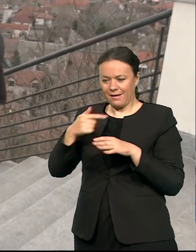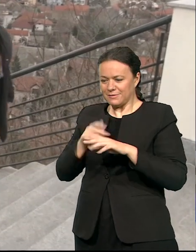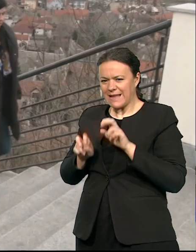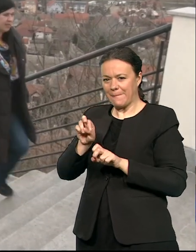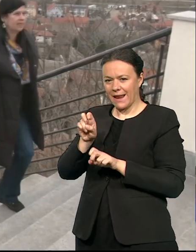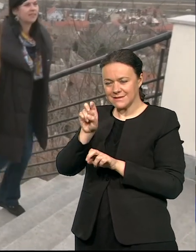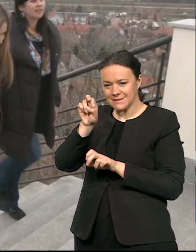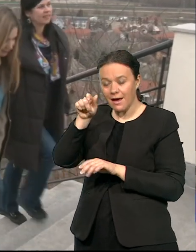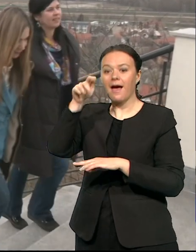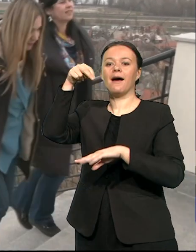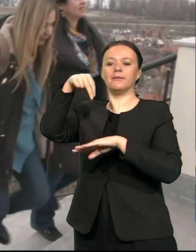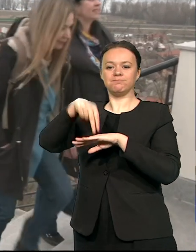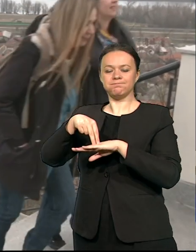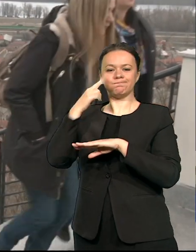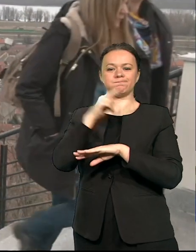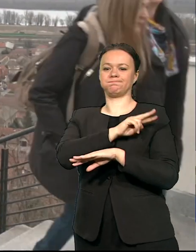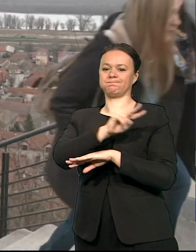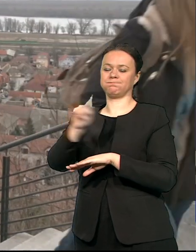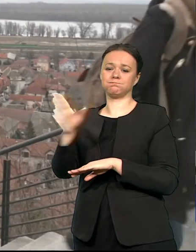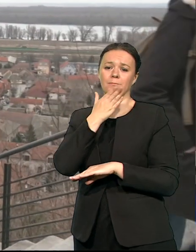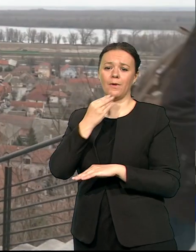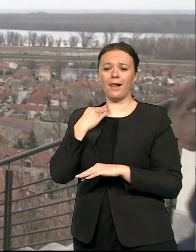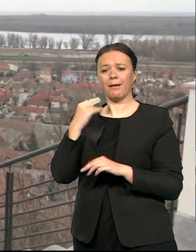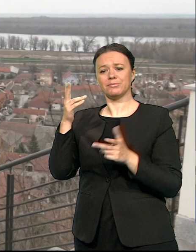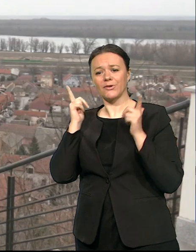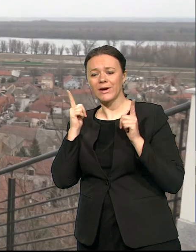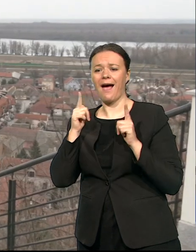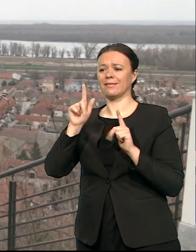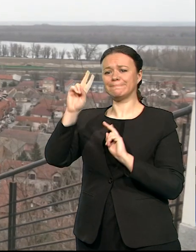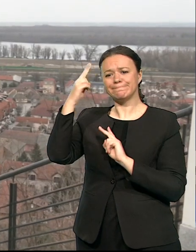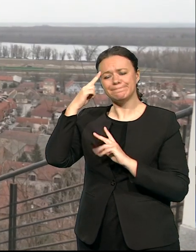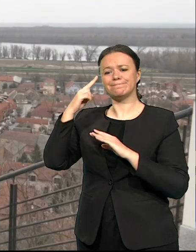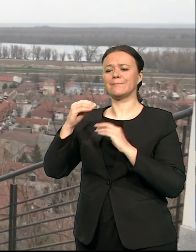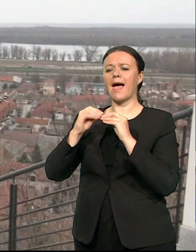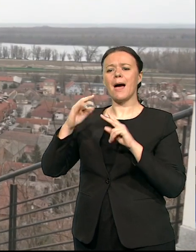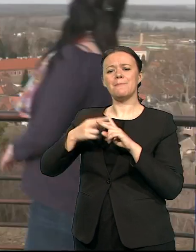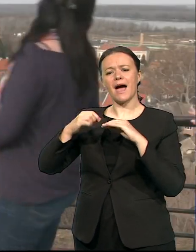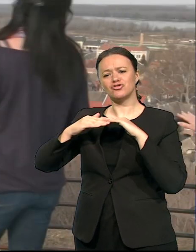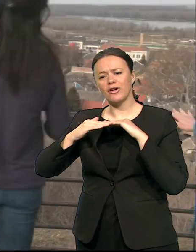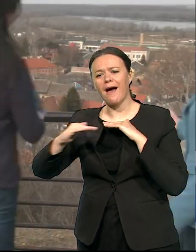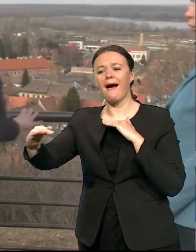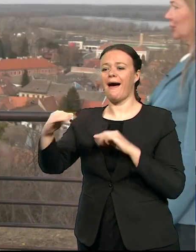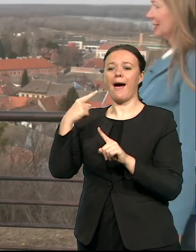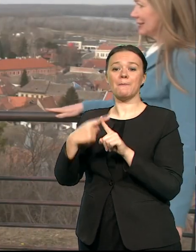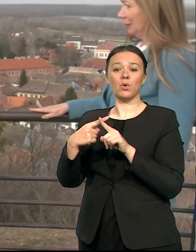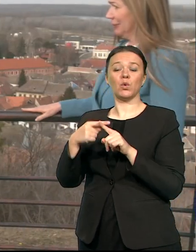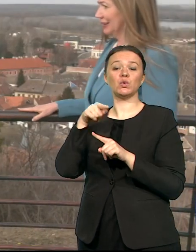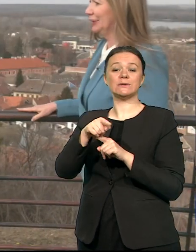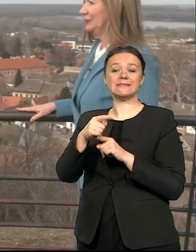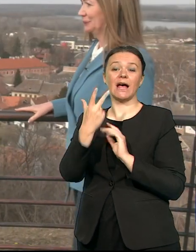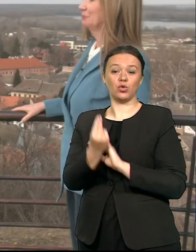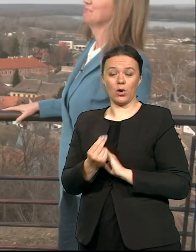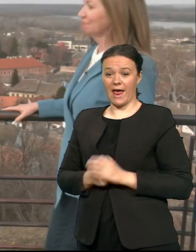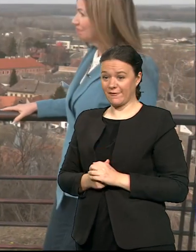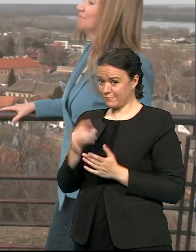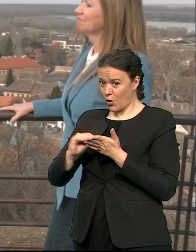predivnim pogledom na grad i njegove znamenitosti, Bačku Ravnicu i Dunav. Evo, prošli smo koliko, 300 stepenika? I